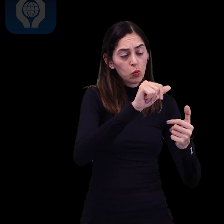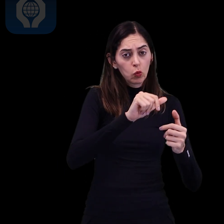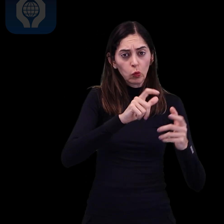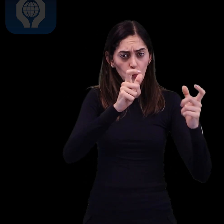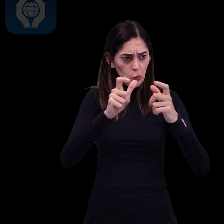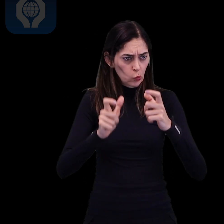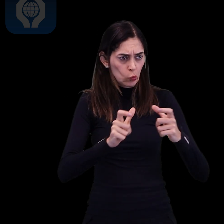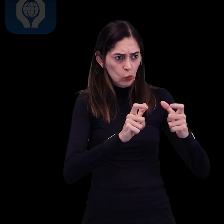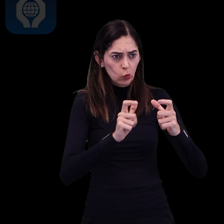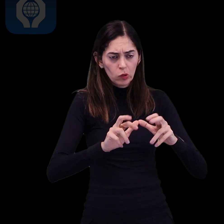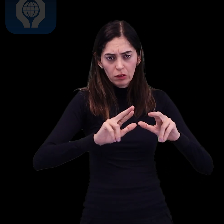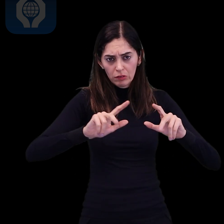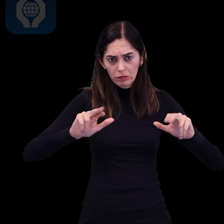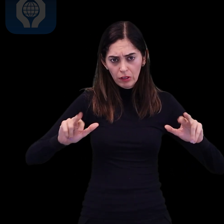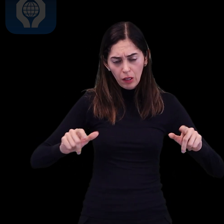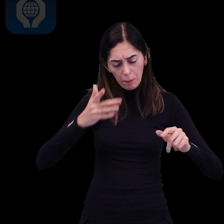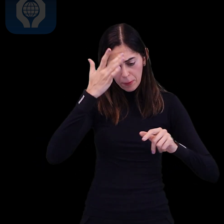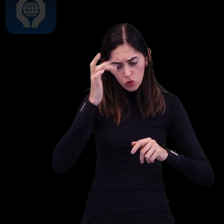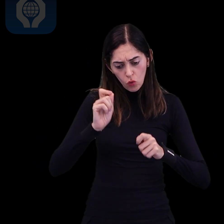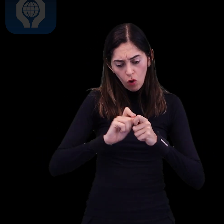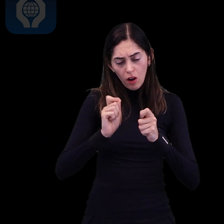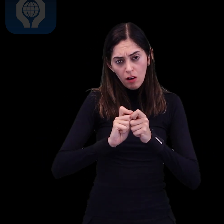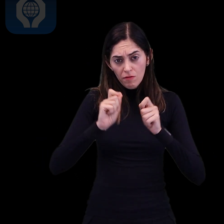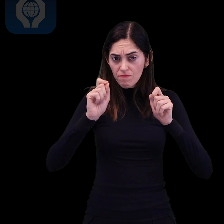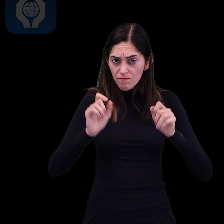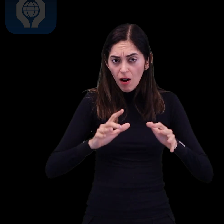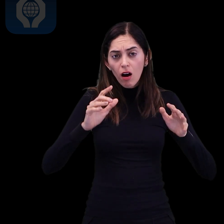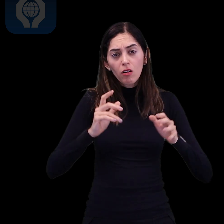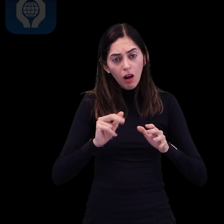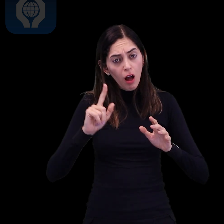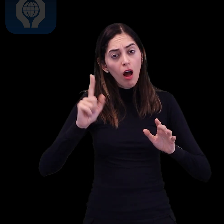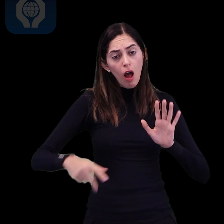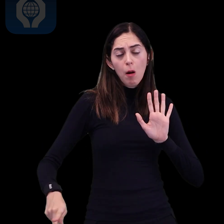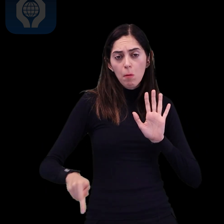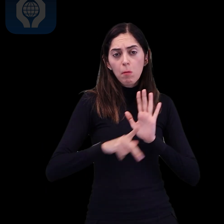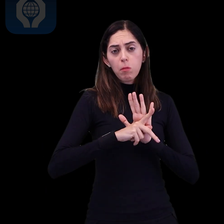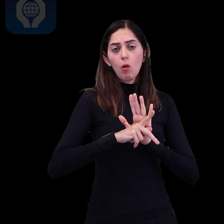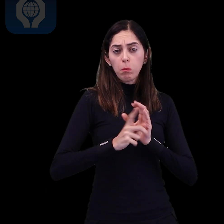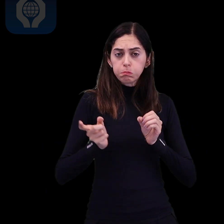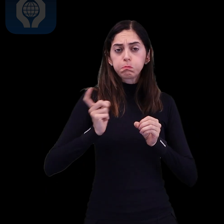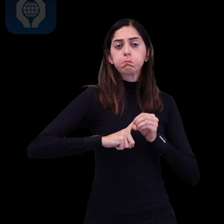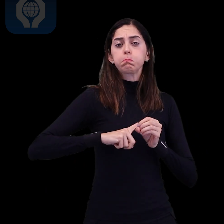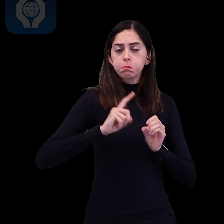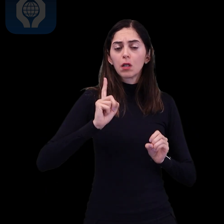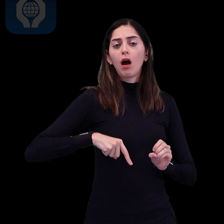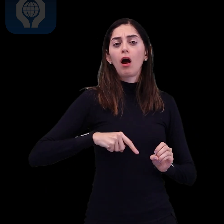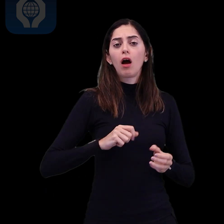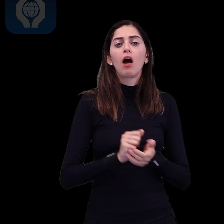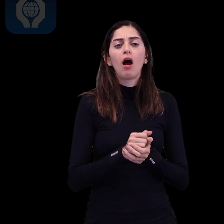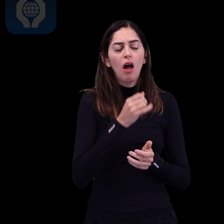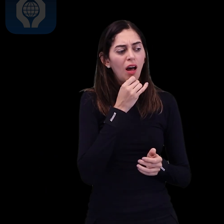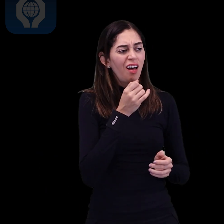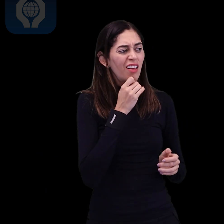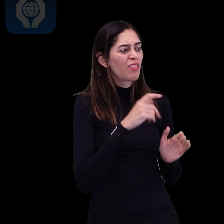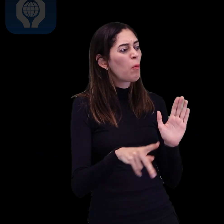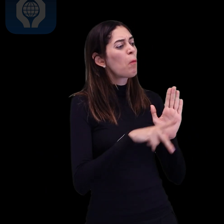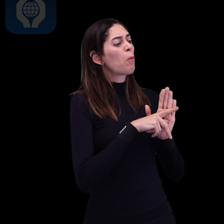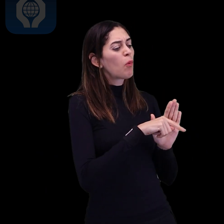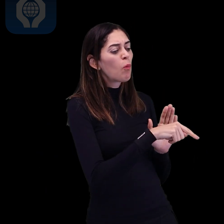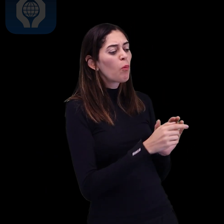algo é também o dono, porque as pessoas têm que fabricar para si tudo que usam. Se um homem pergunta: quem é o dono daquela